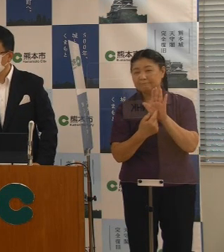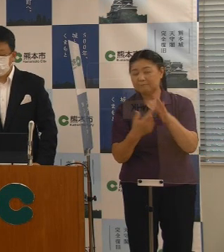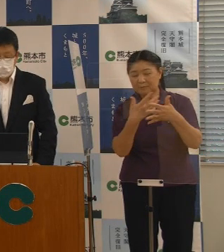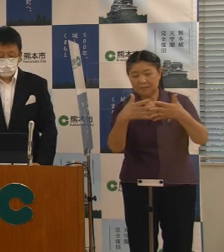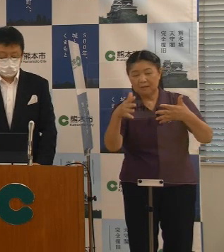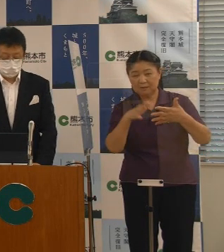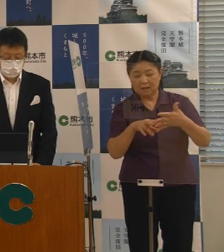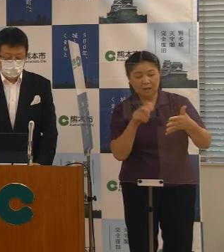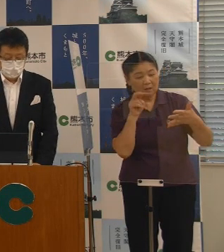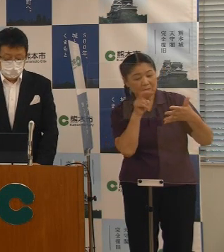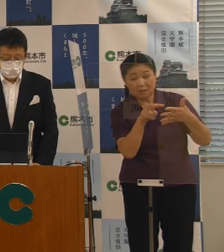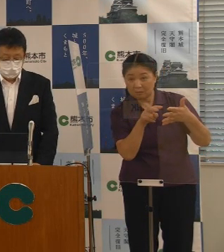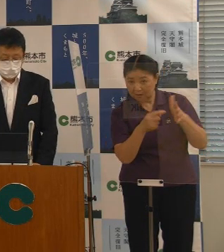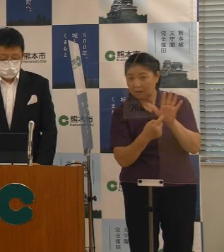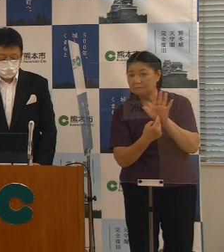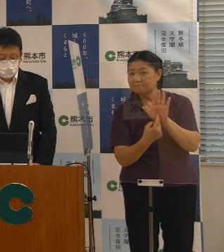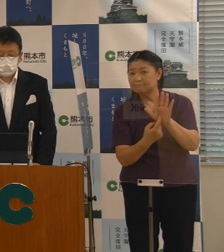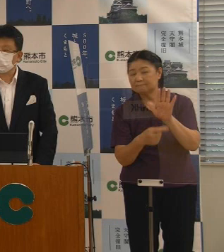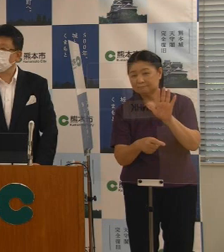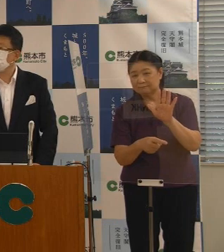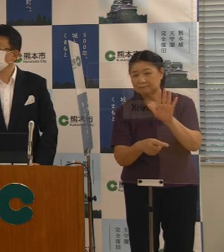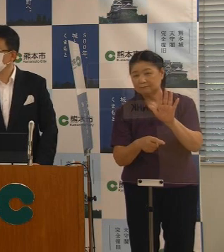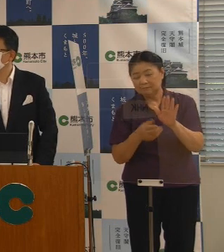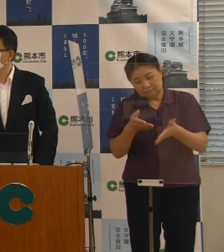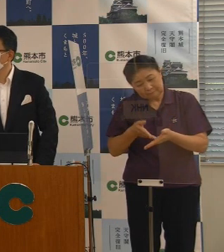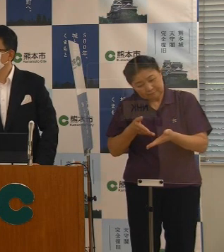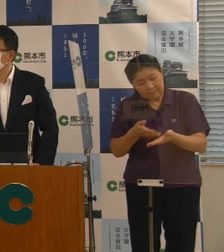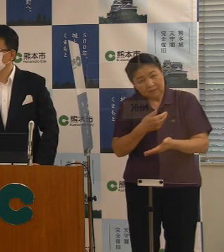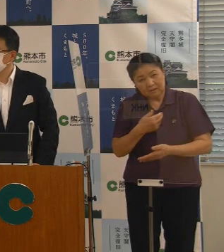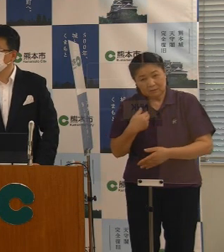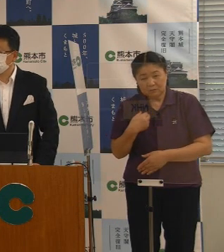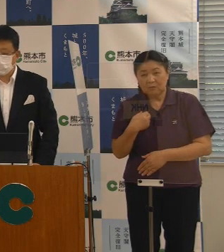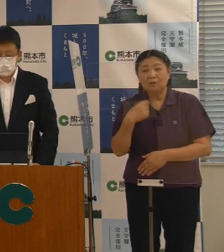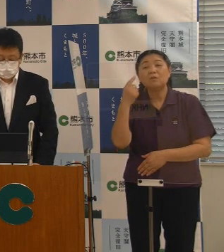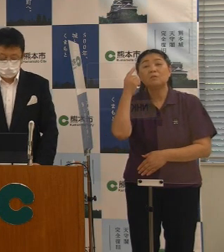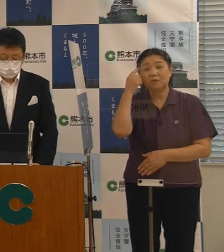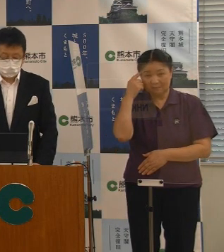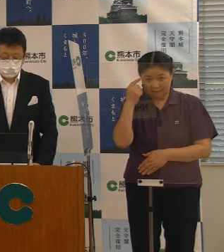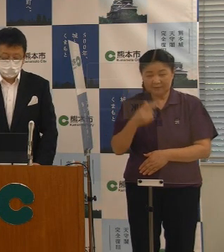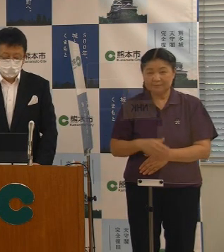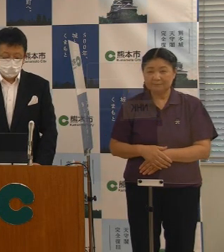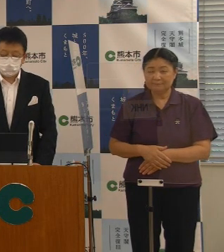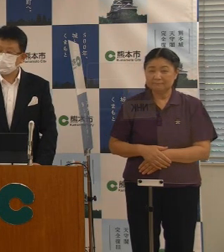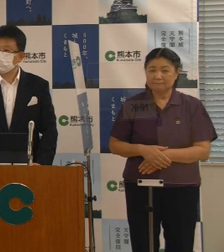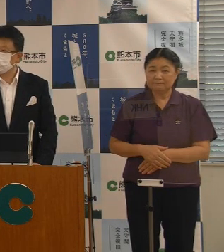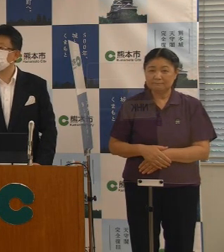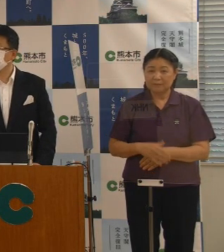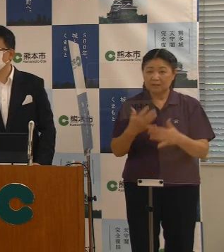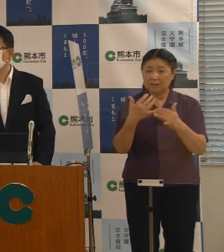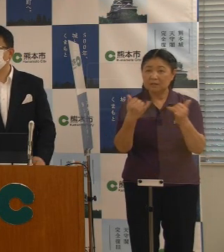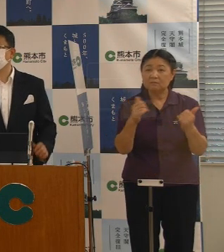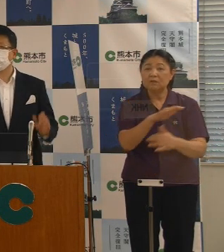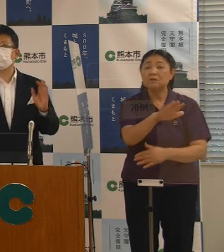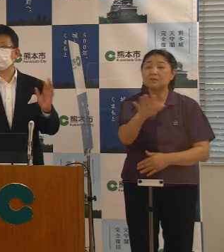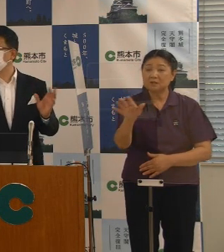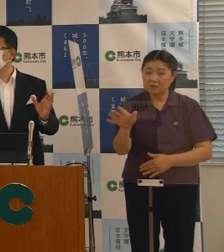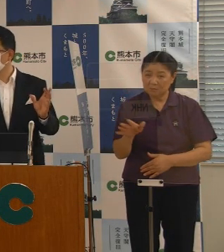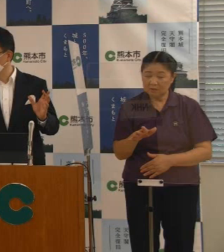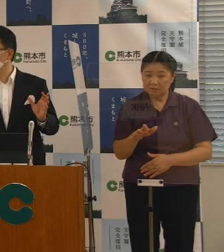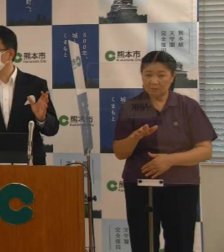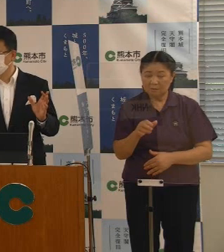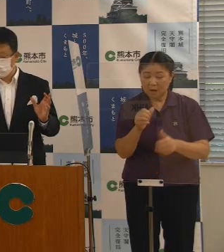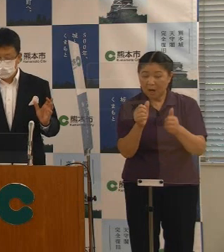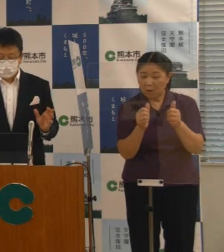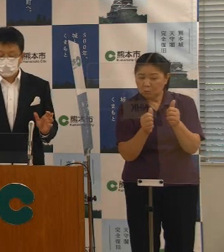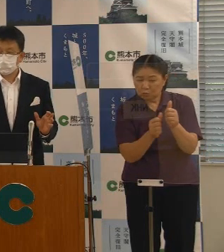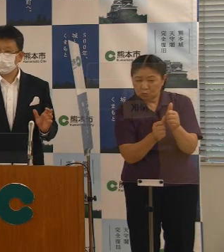ータで見ればですね、言えるのではないかなというふうに考えております。ですから、まあ、市民の皆さんにはさっき副反応の話